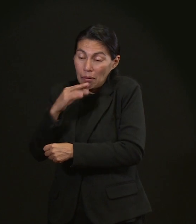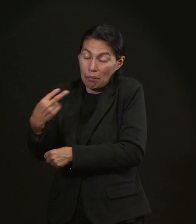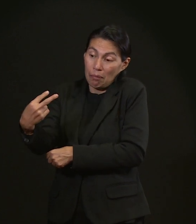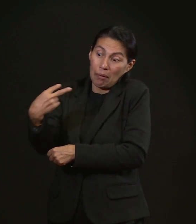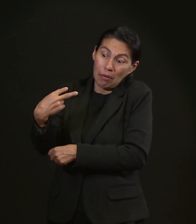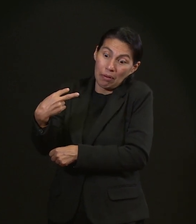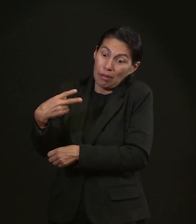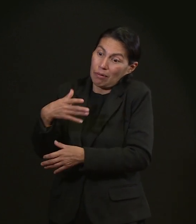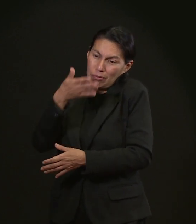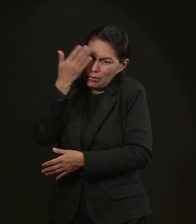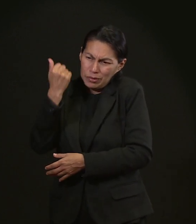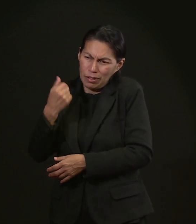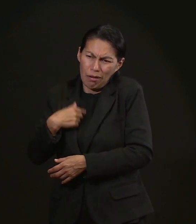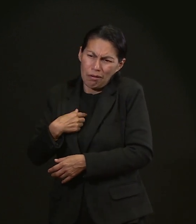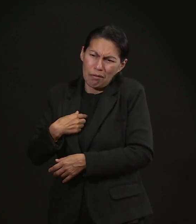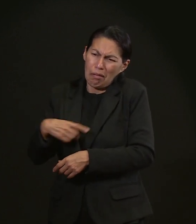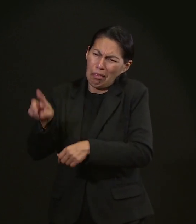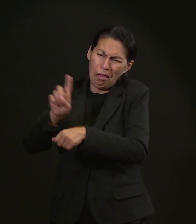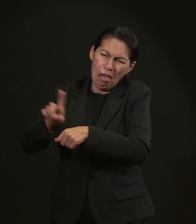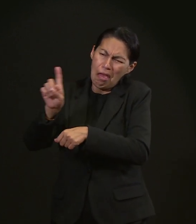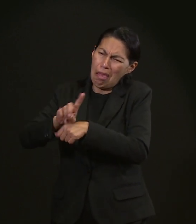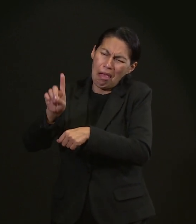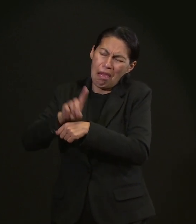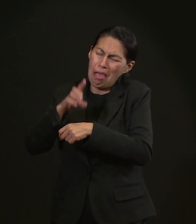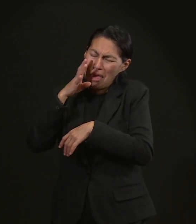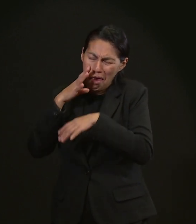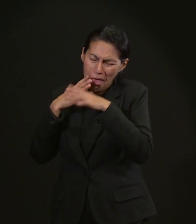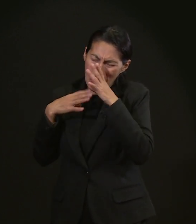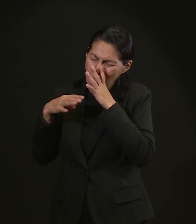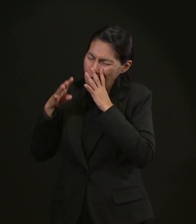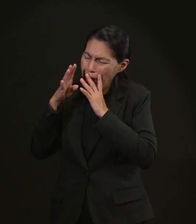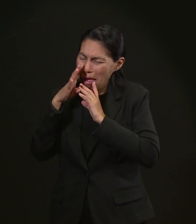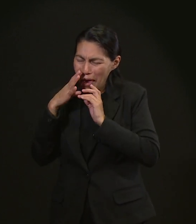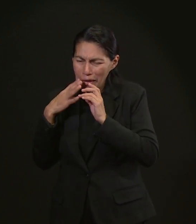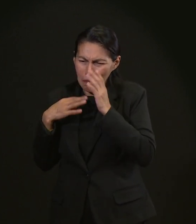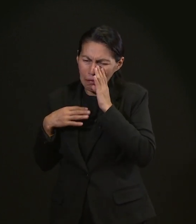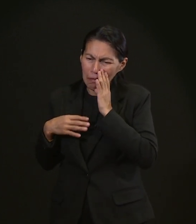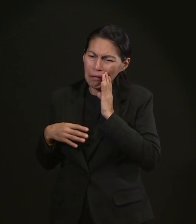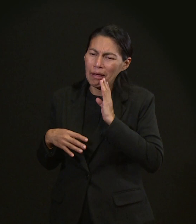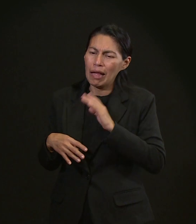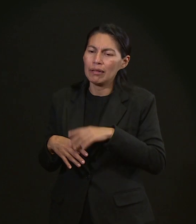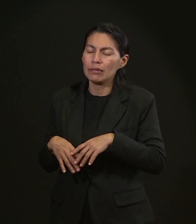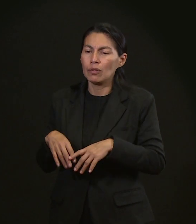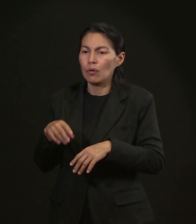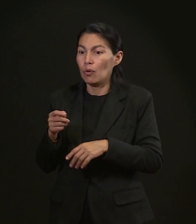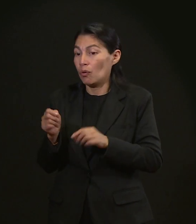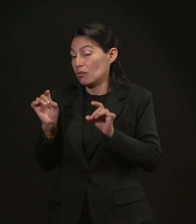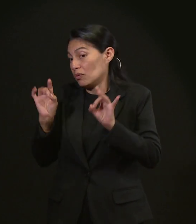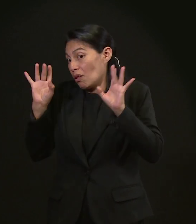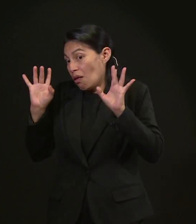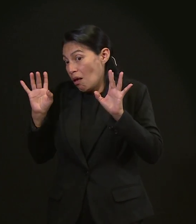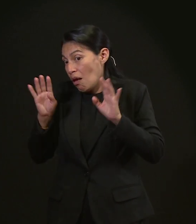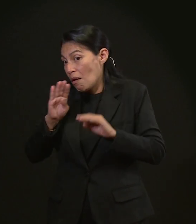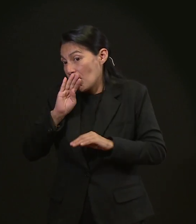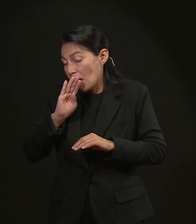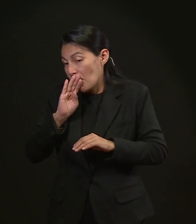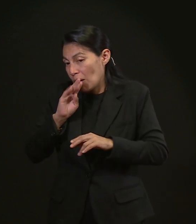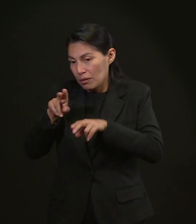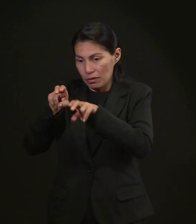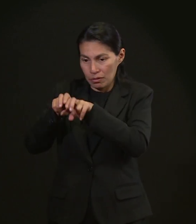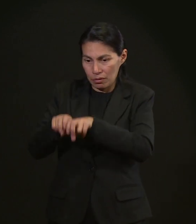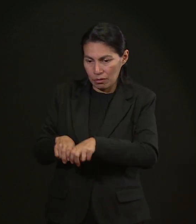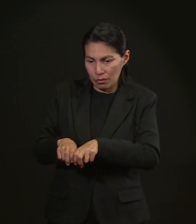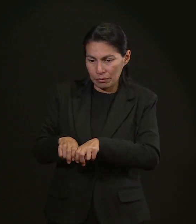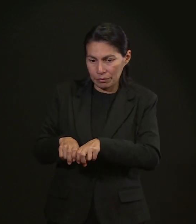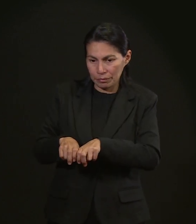mi mamá la cara o yo no sé pero yo lloraba yo creo que todos los días entonces un día mi mamá me dijo